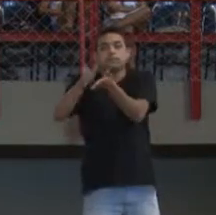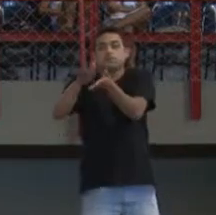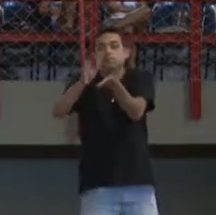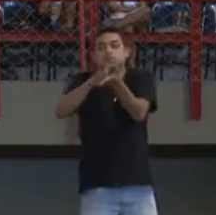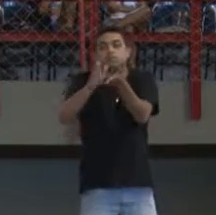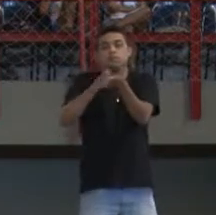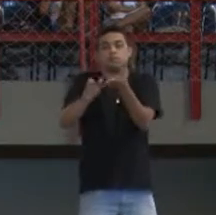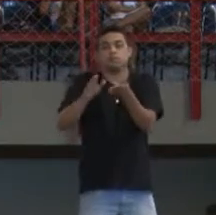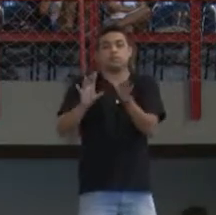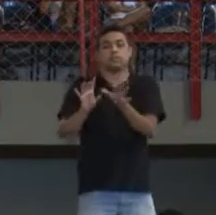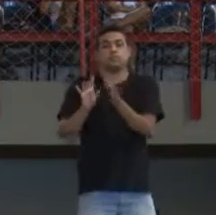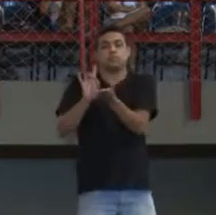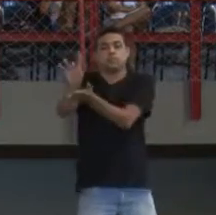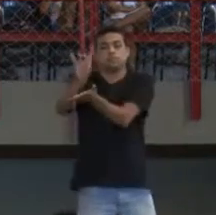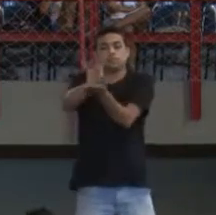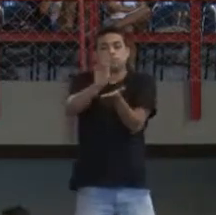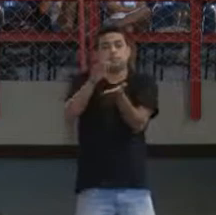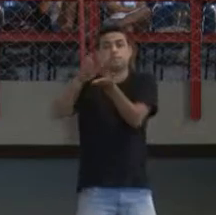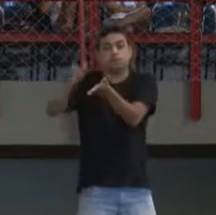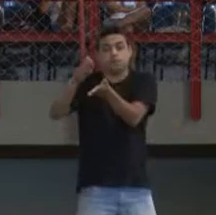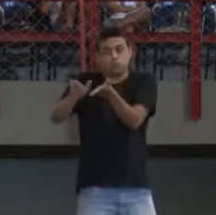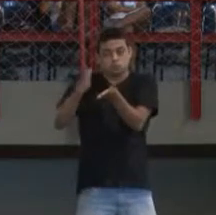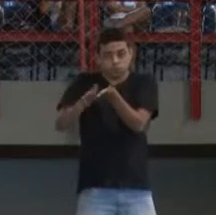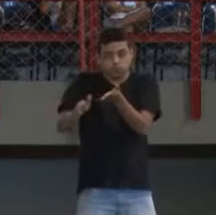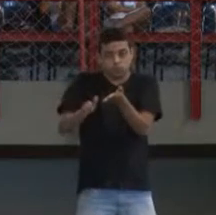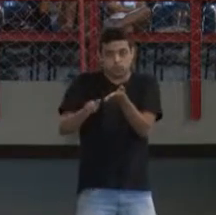foi dispensado. Aí você é o quê?